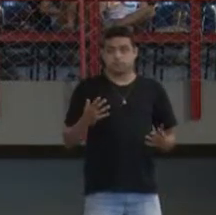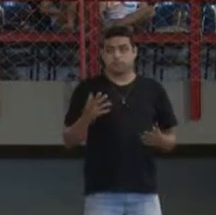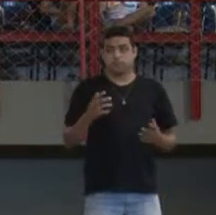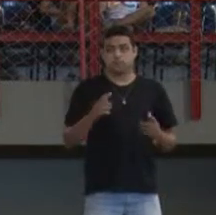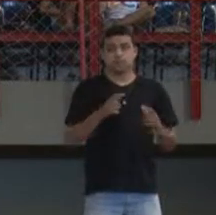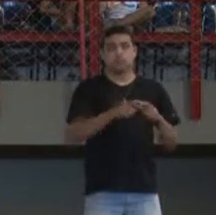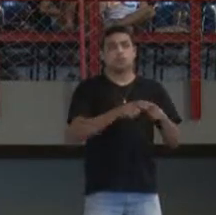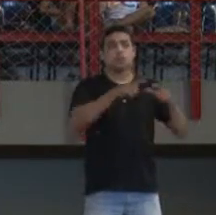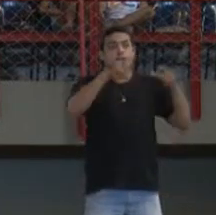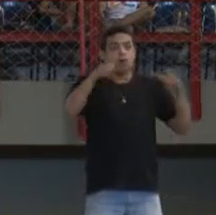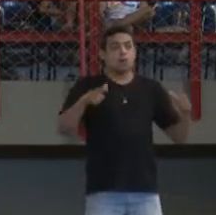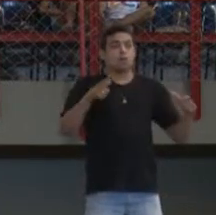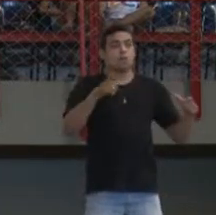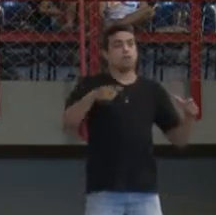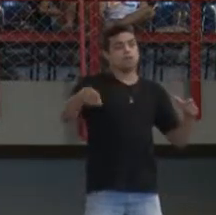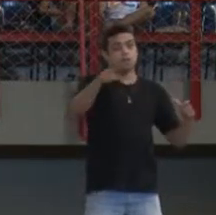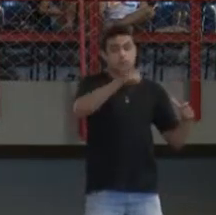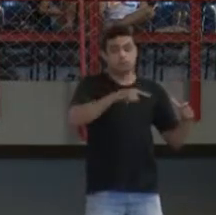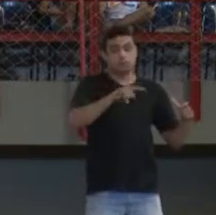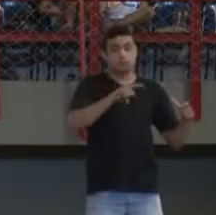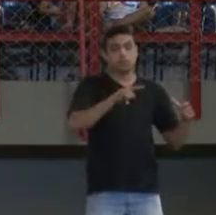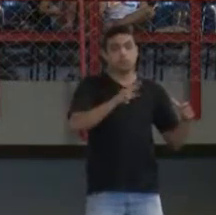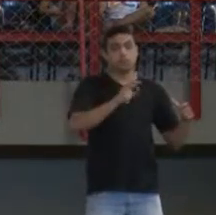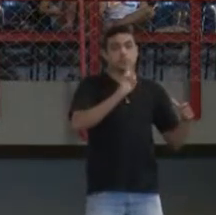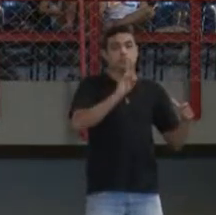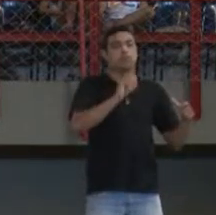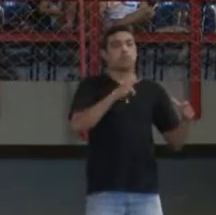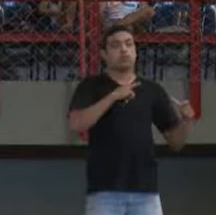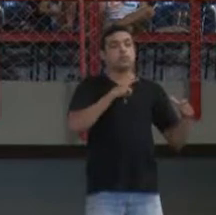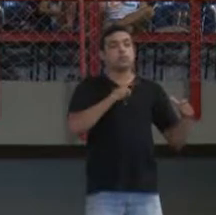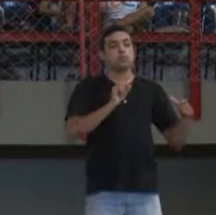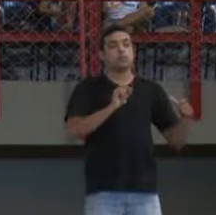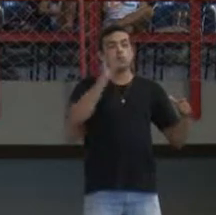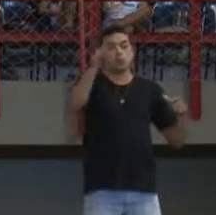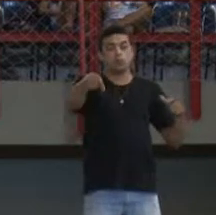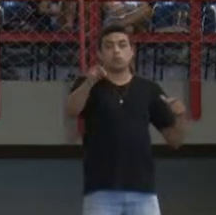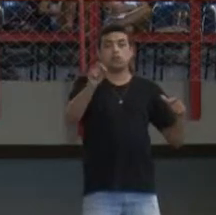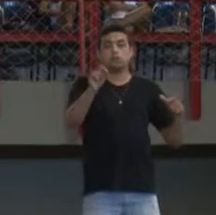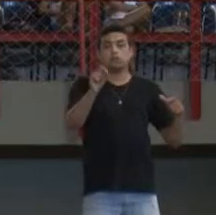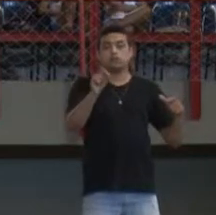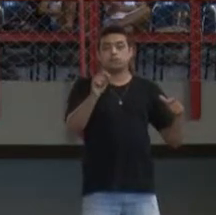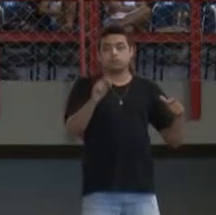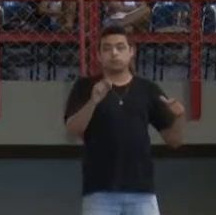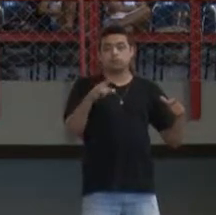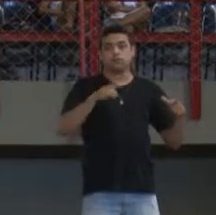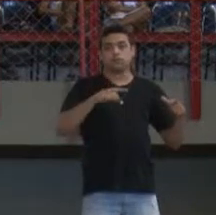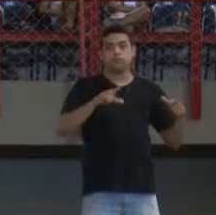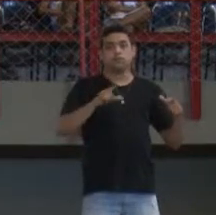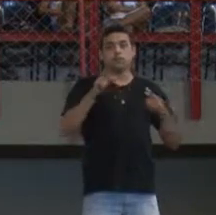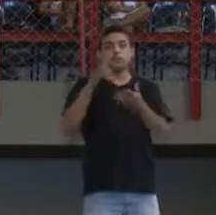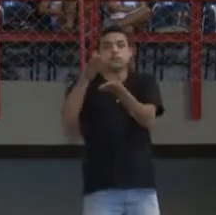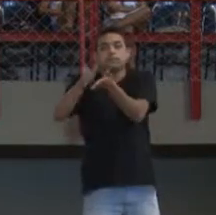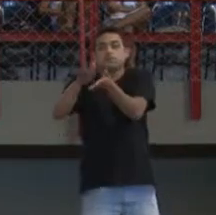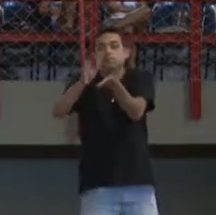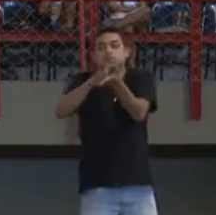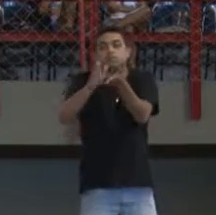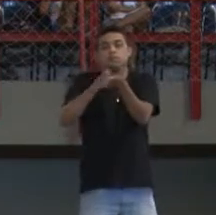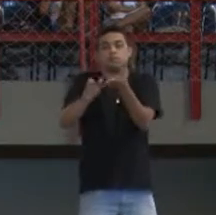A maioria vai ser colocado no que a gente chama de contingente excessivo. Você